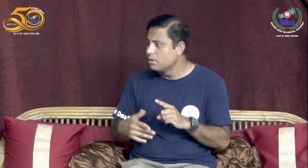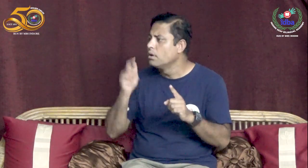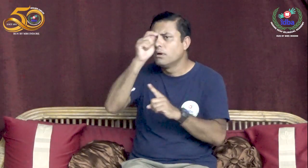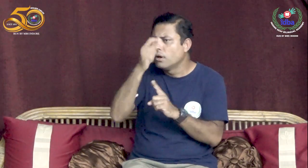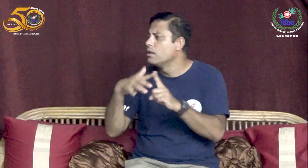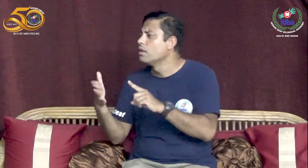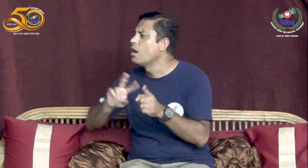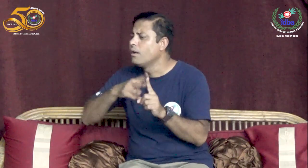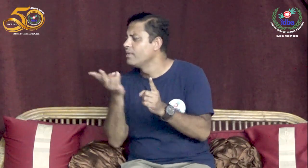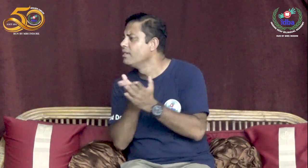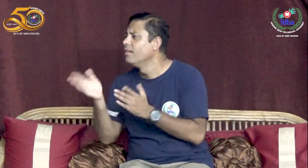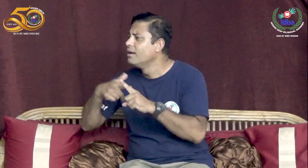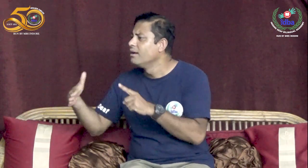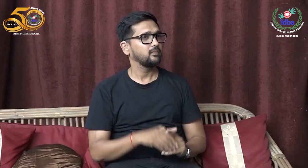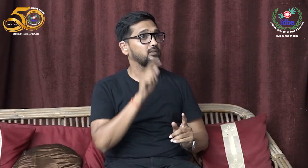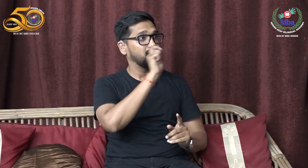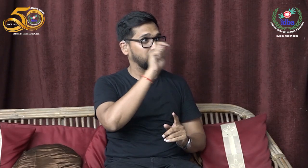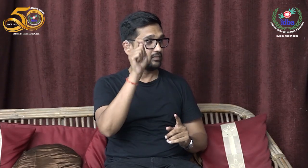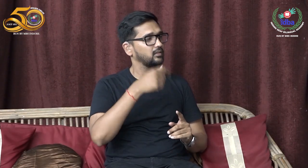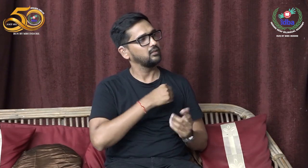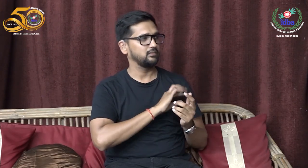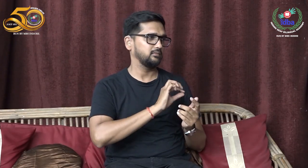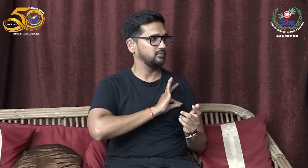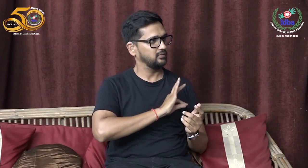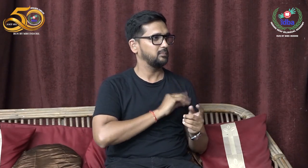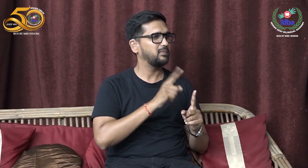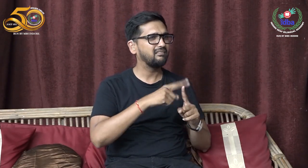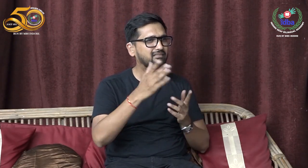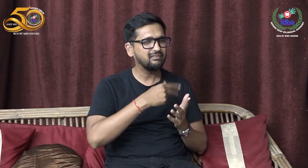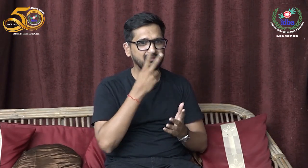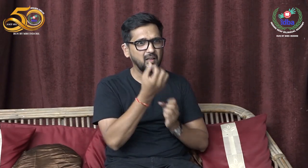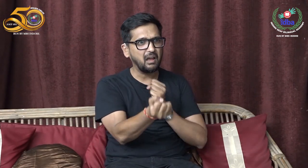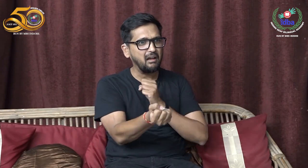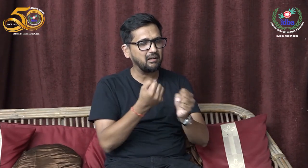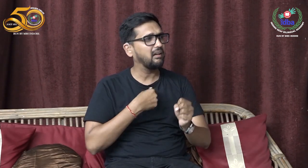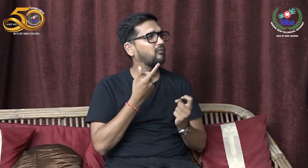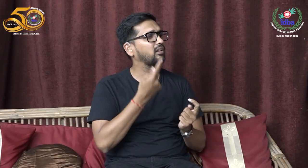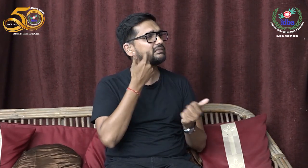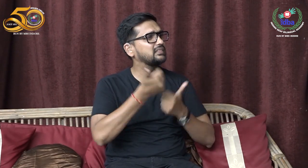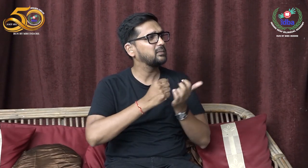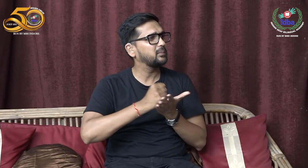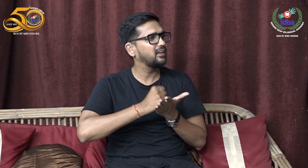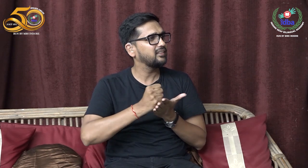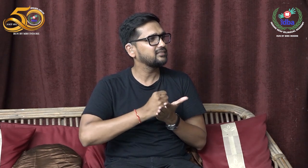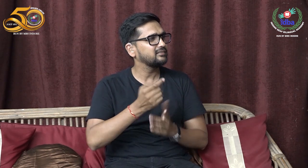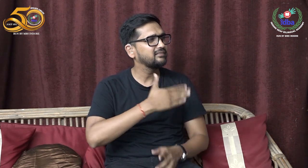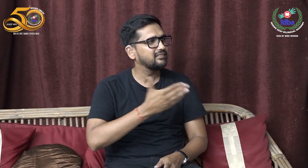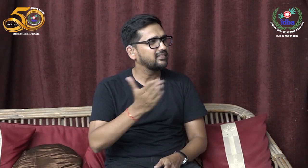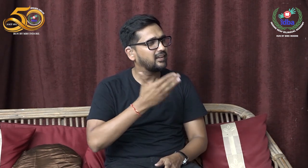थोड़ा बहुत पसंद है आपको? टेबल टेनिस मुझे पसंद है, बट वो जो है मुझे बहुत मुश्किल लगता था गेम, तो मैंने